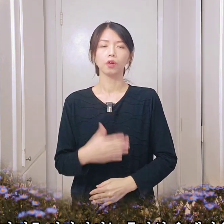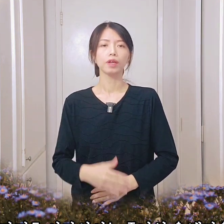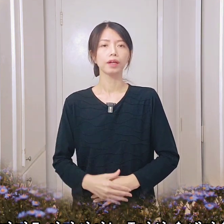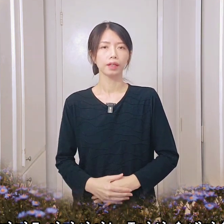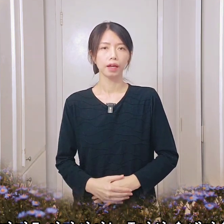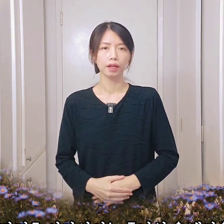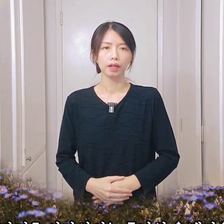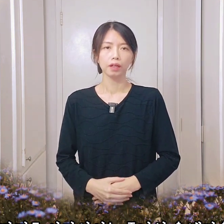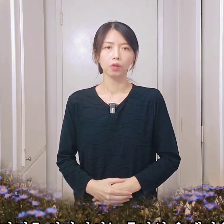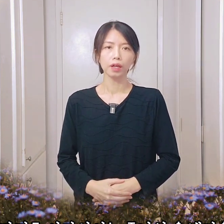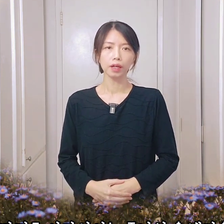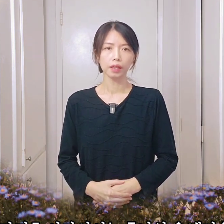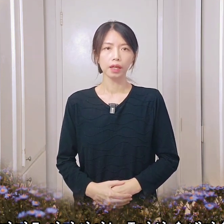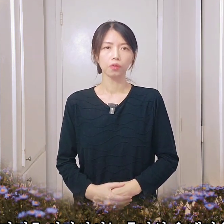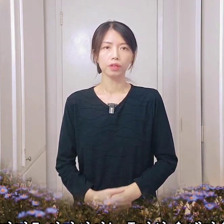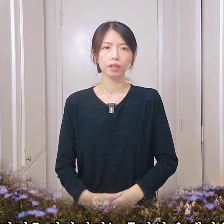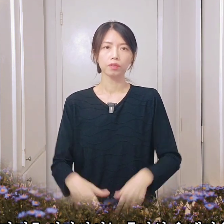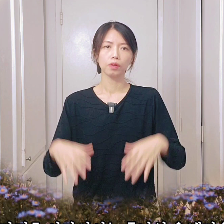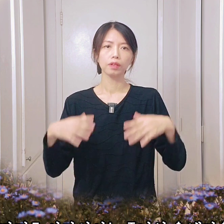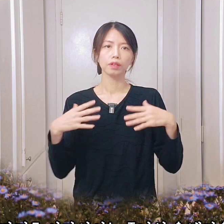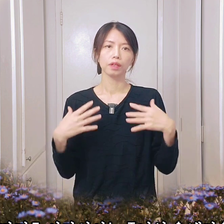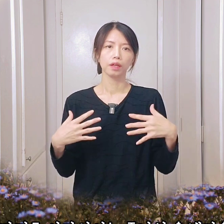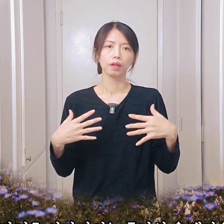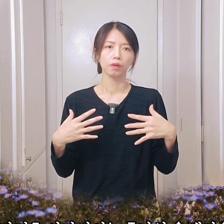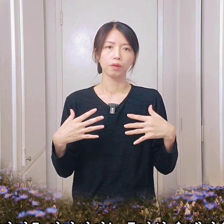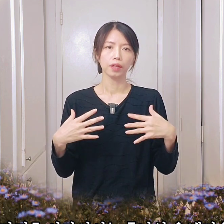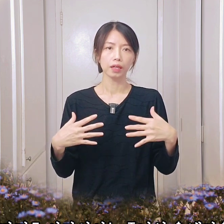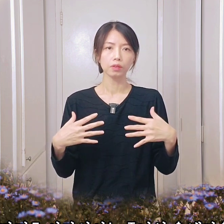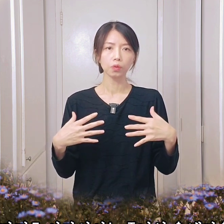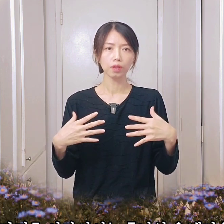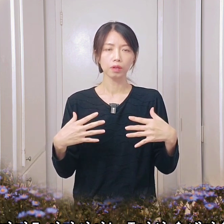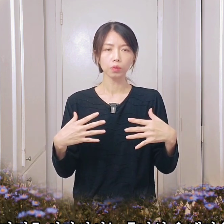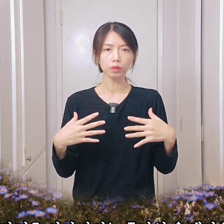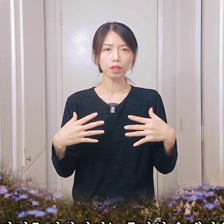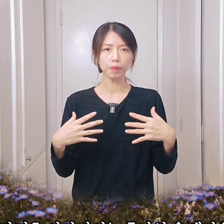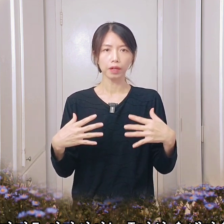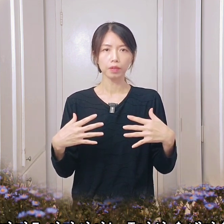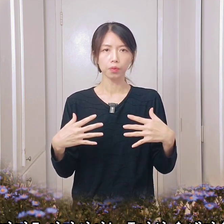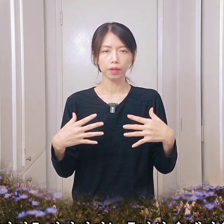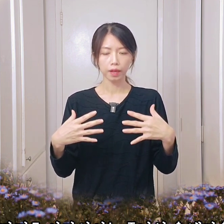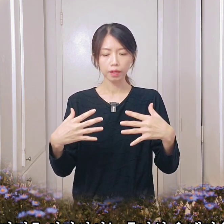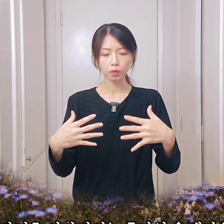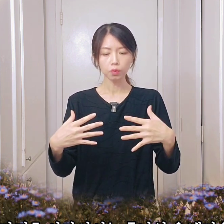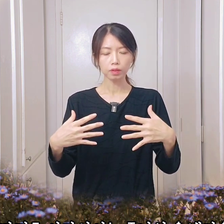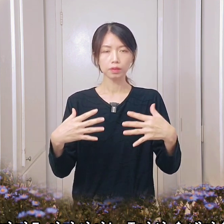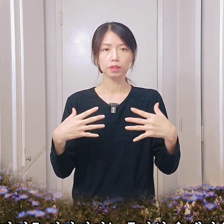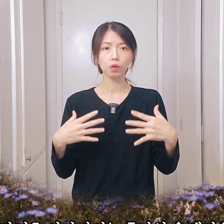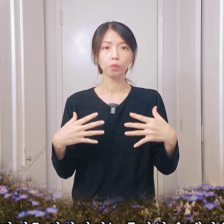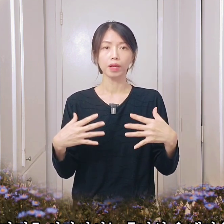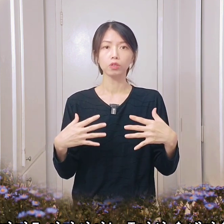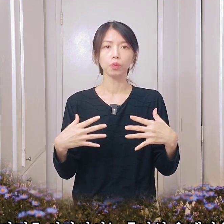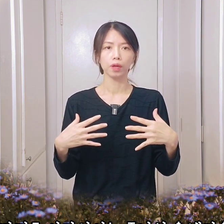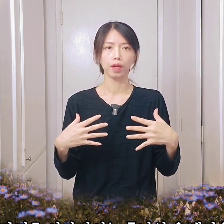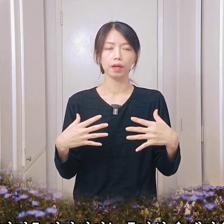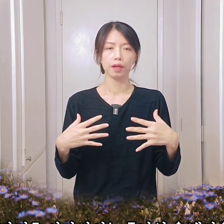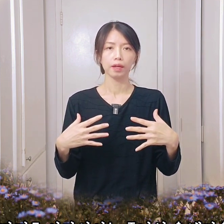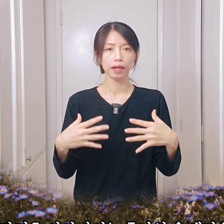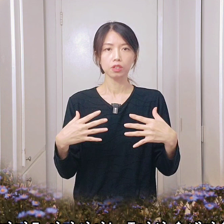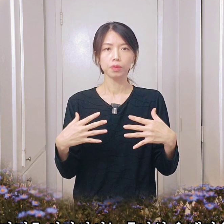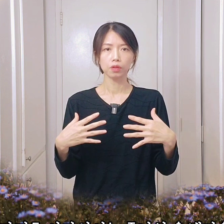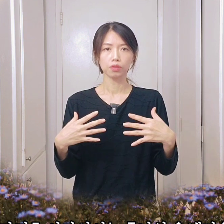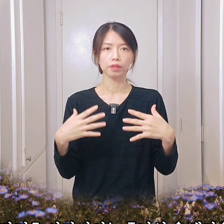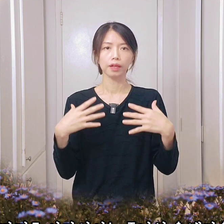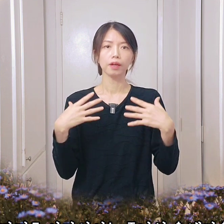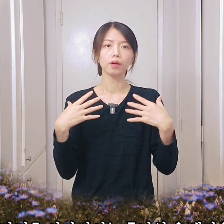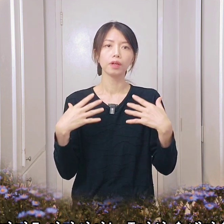나의 연약하다. 연약하다라고 한 뜻의 수어는 양손을 이렇게 손등이 밖을 보이게 손끝을 서로 마주보게